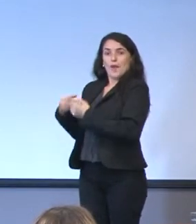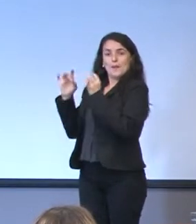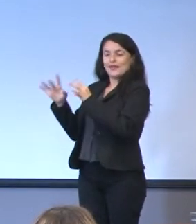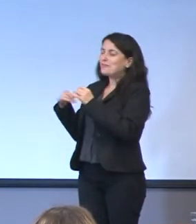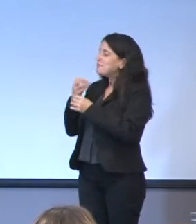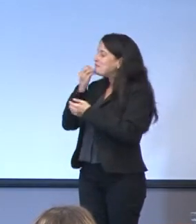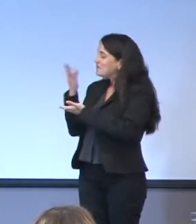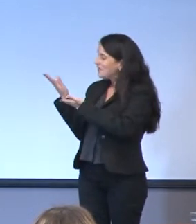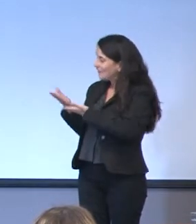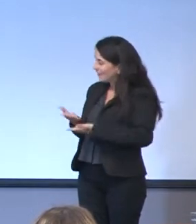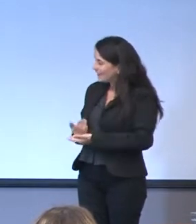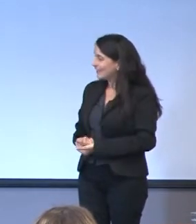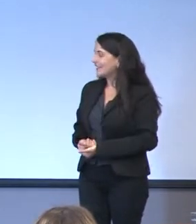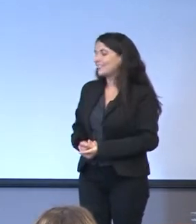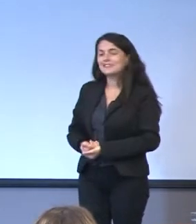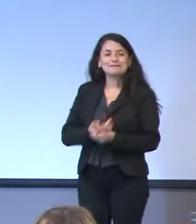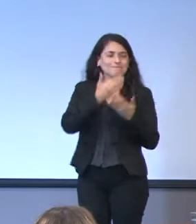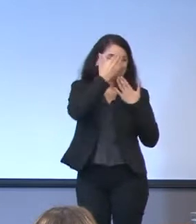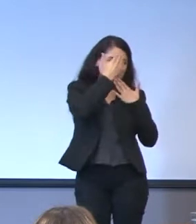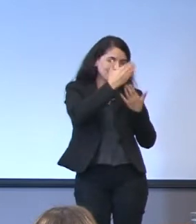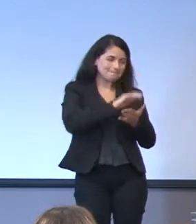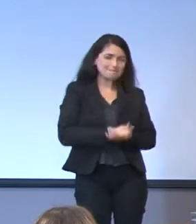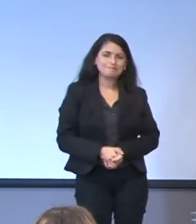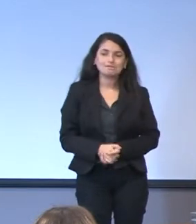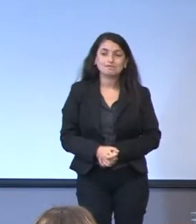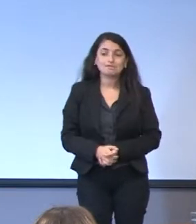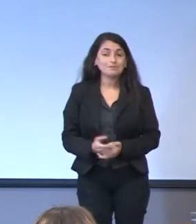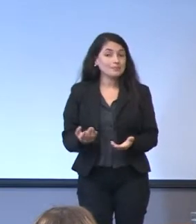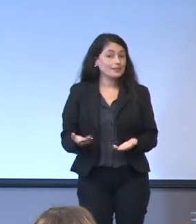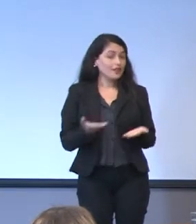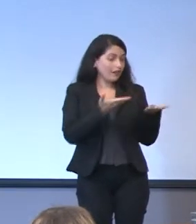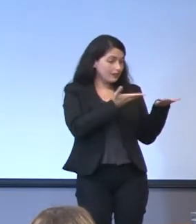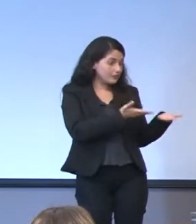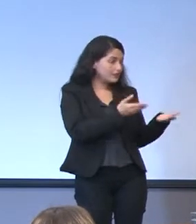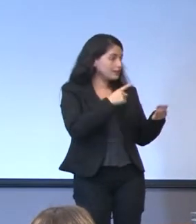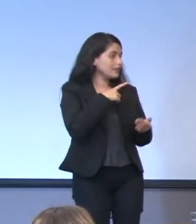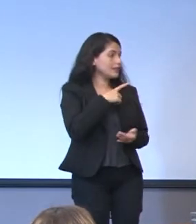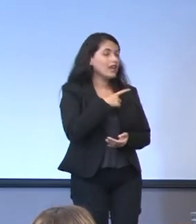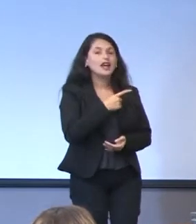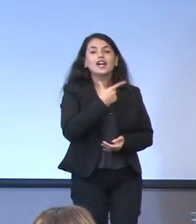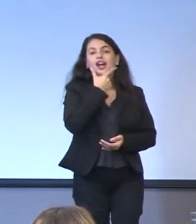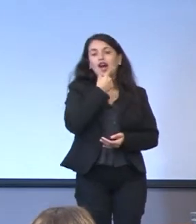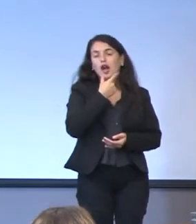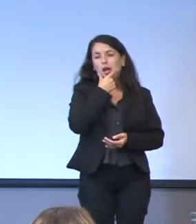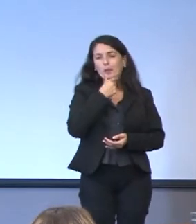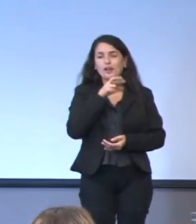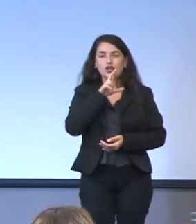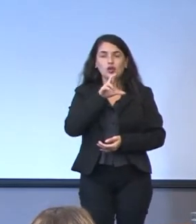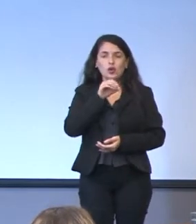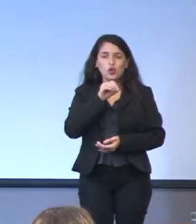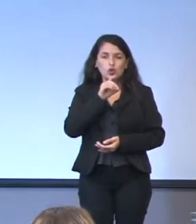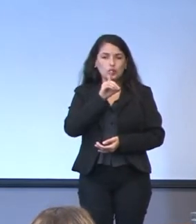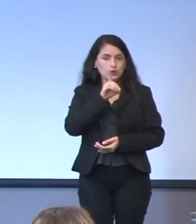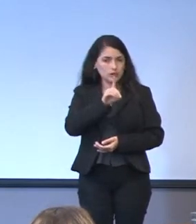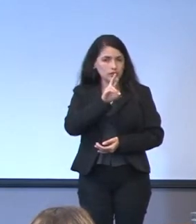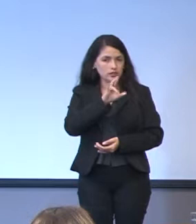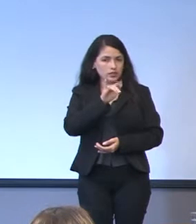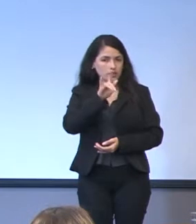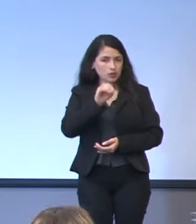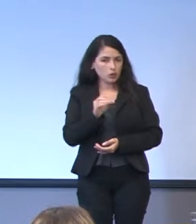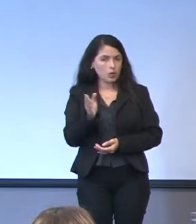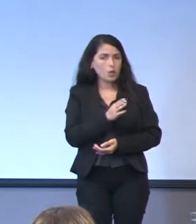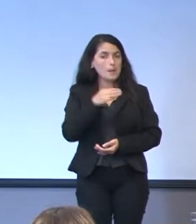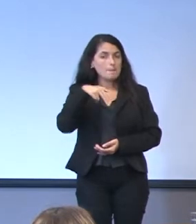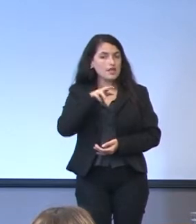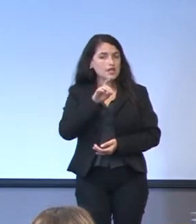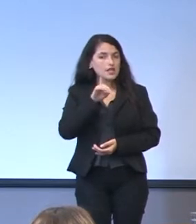bem-vindo, Jairo. Obrigado, Flávia. Aqui do meu lado esquerdo, eu estou com o Rodrigo Mendes. O Rodrigo é superintendente, Rodrigo